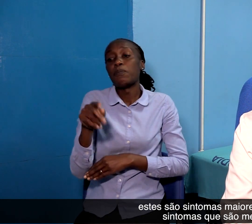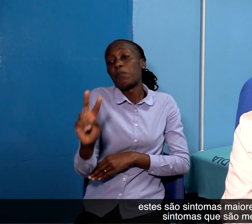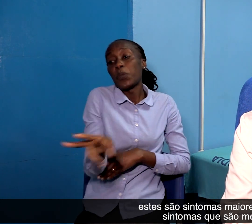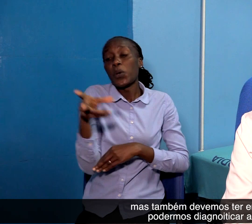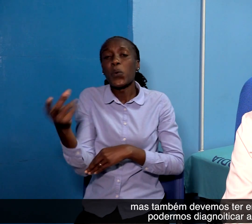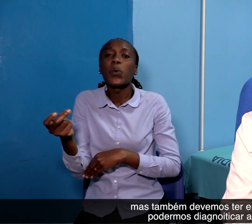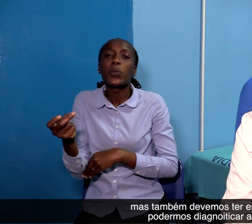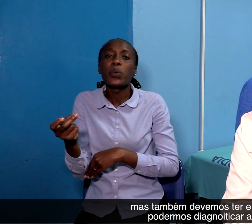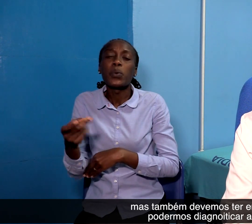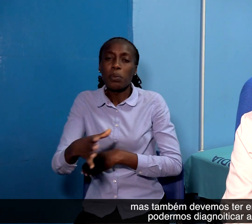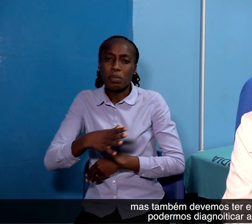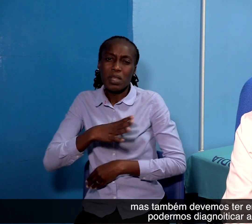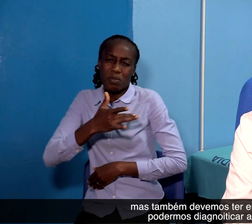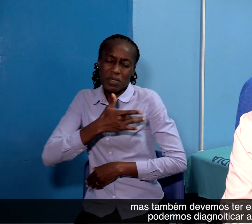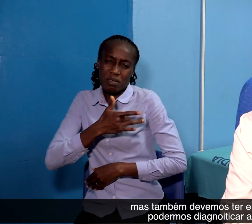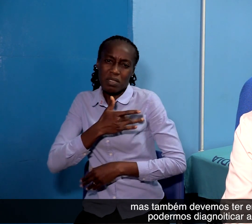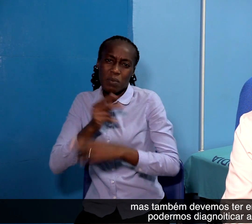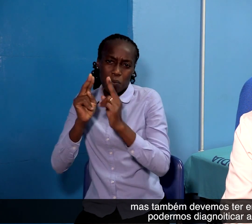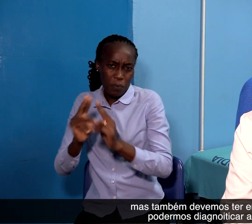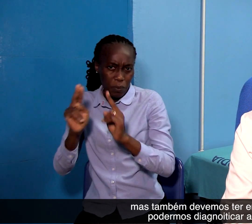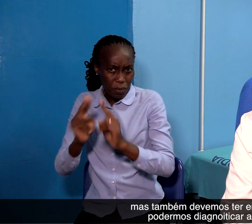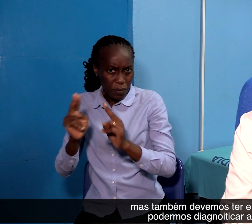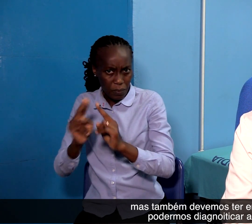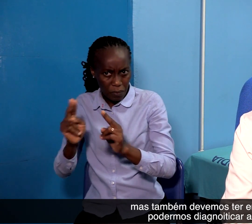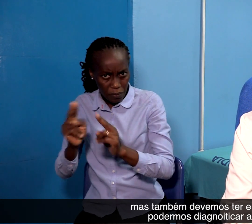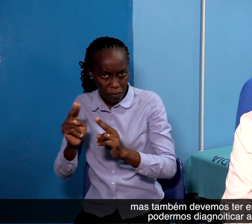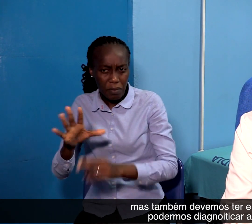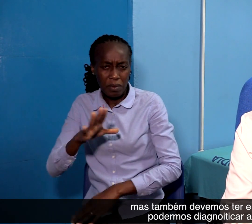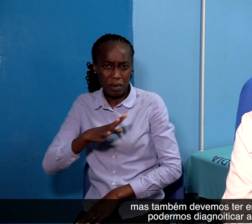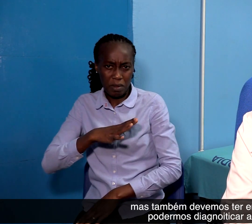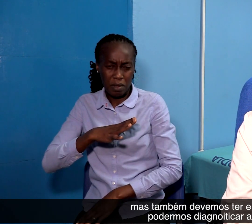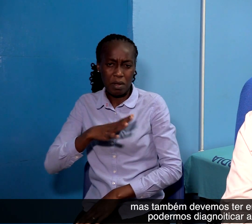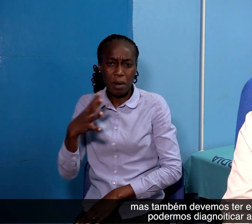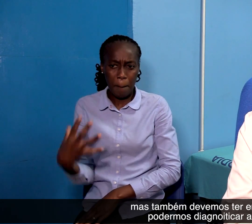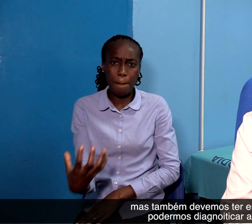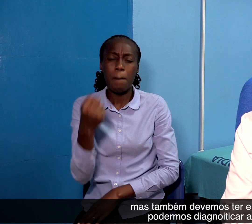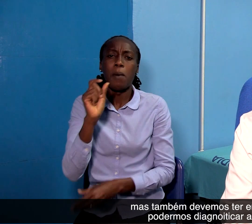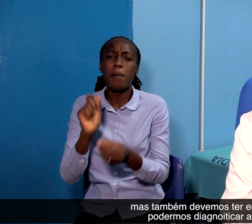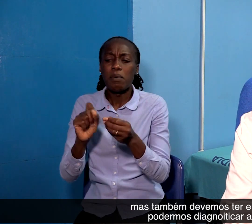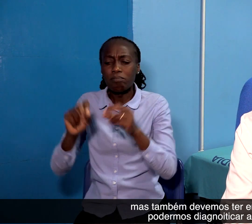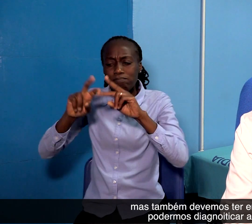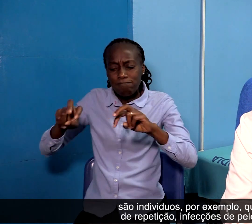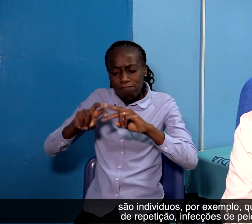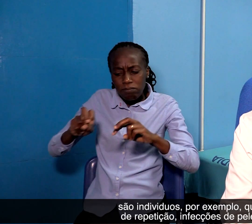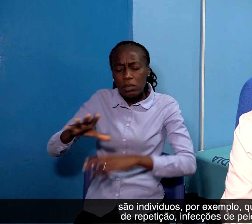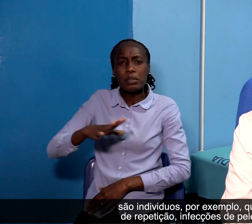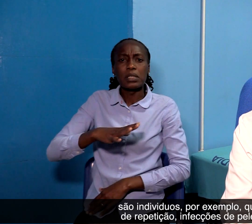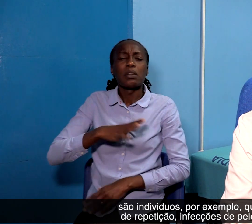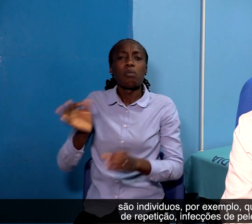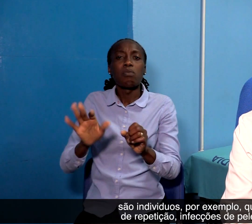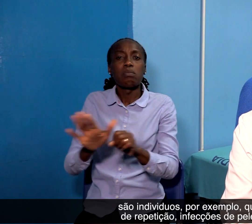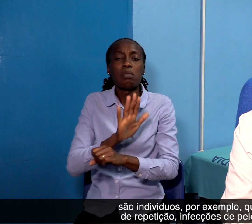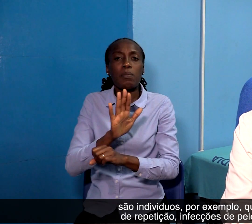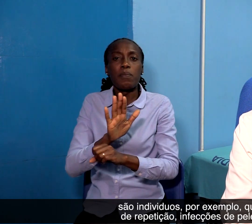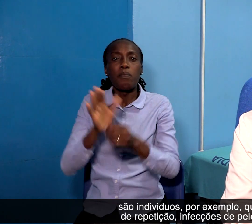sintomas menores, mas também devemos ter em mente para poder diagnosticar a diabetes. São indivíduos,